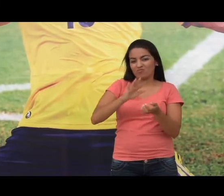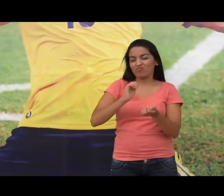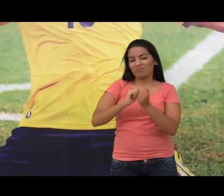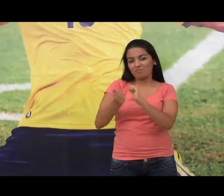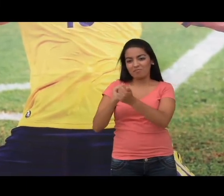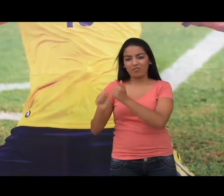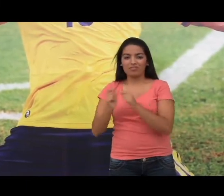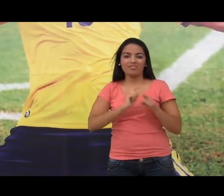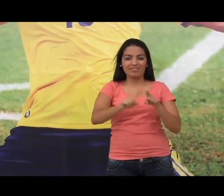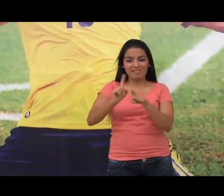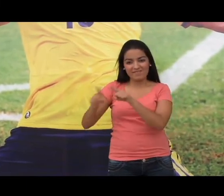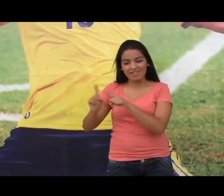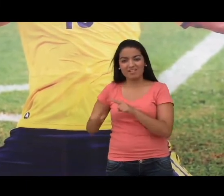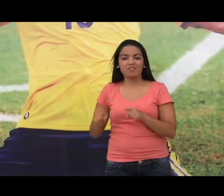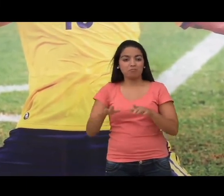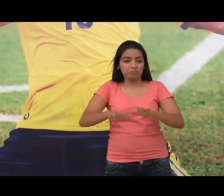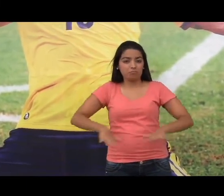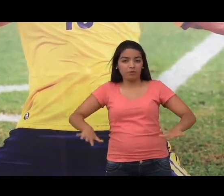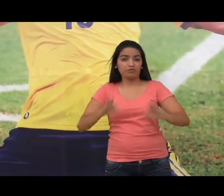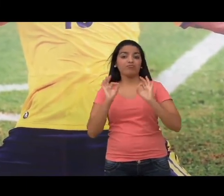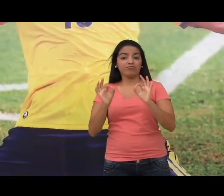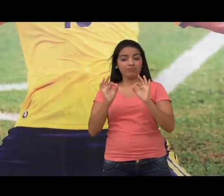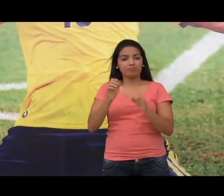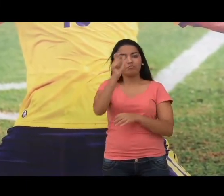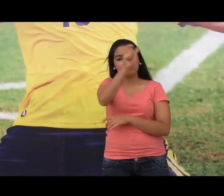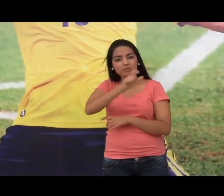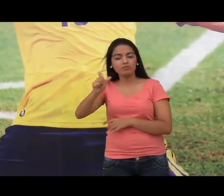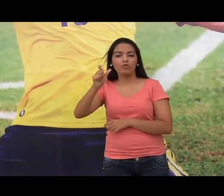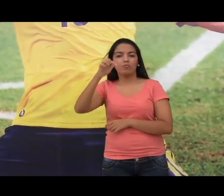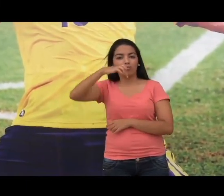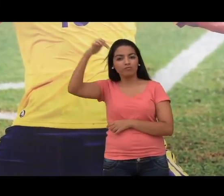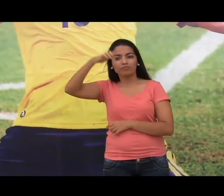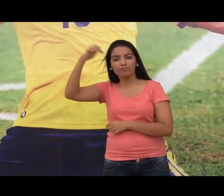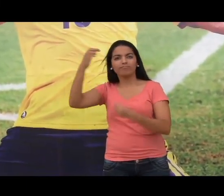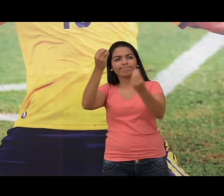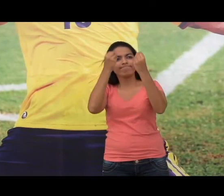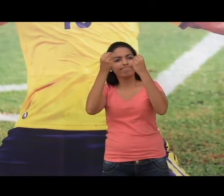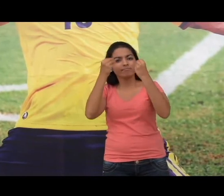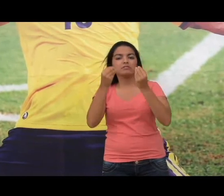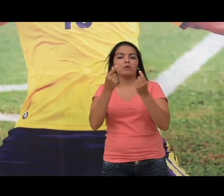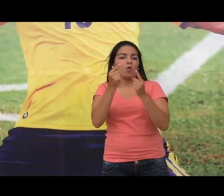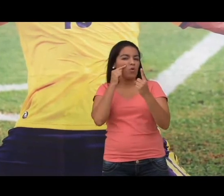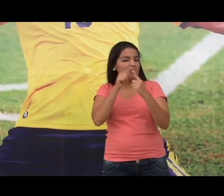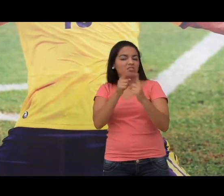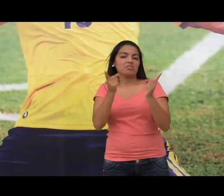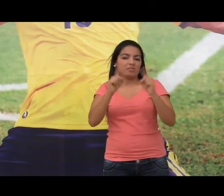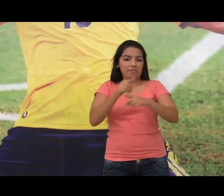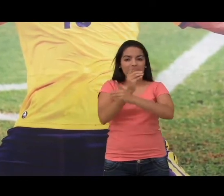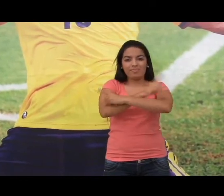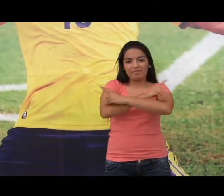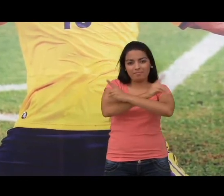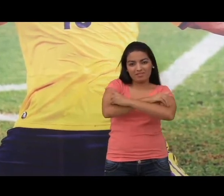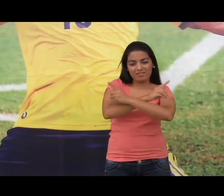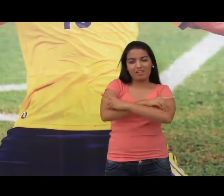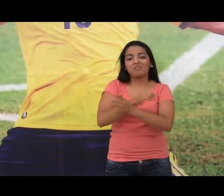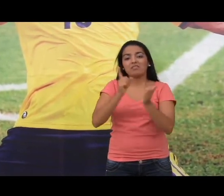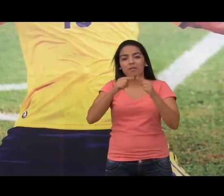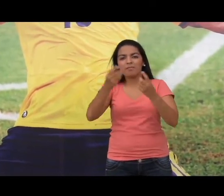un deporte diferente. En este lugar encontramos calidad en los formadores profesionales, además de disciplina,